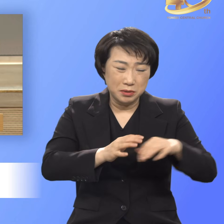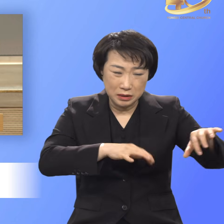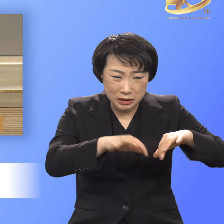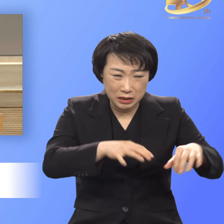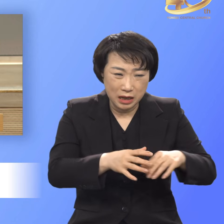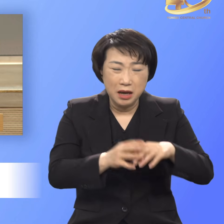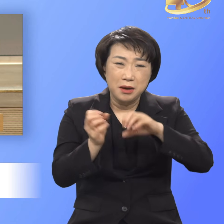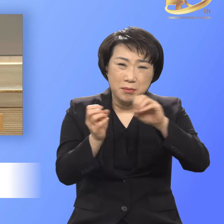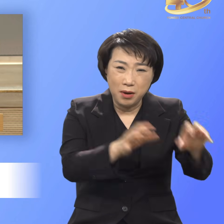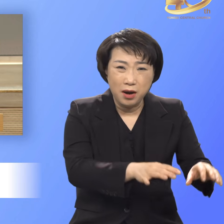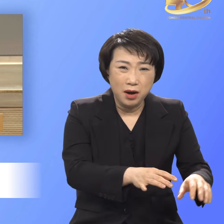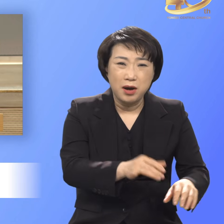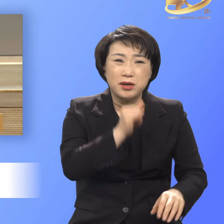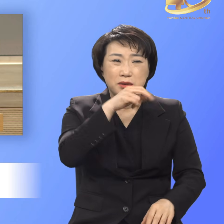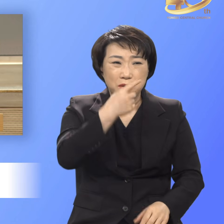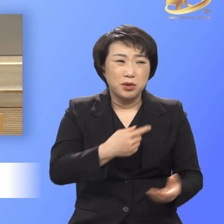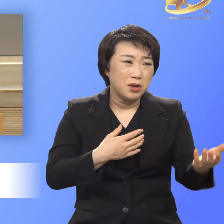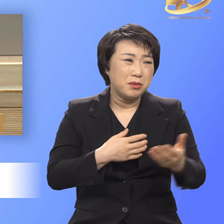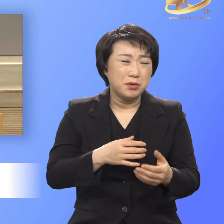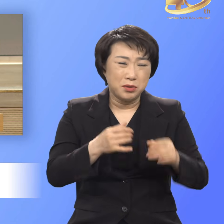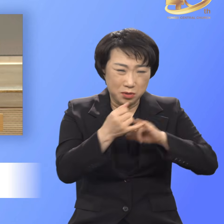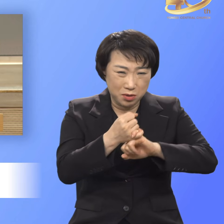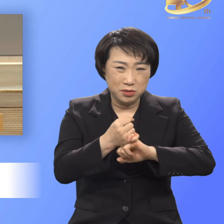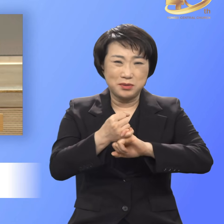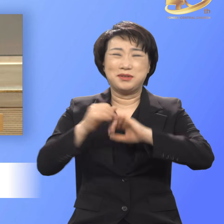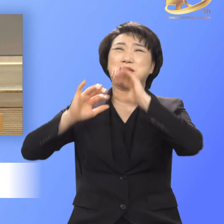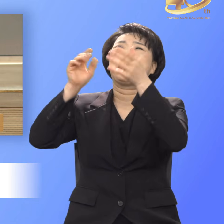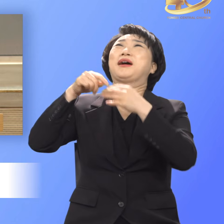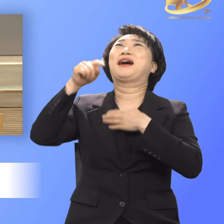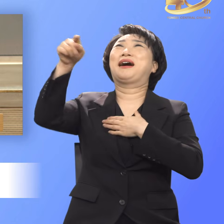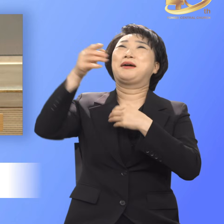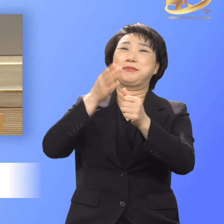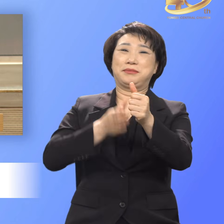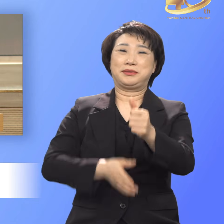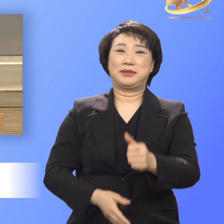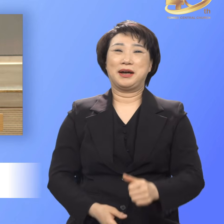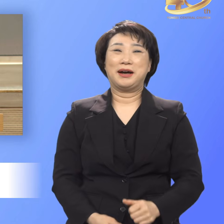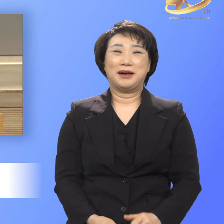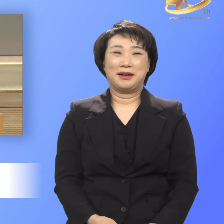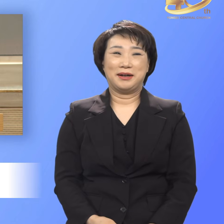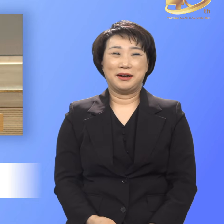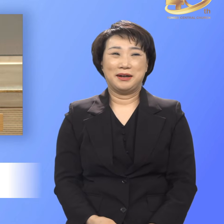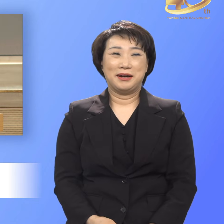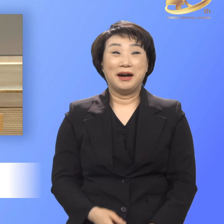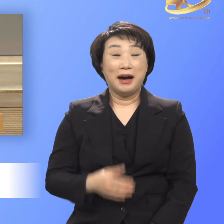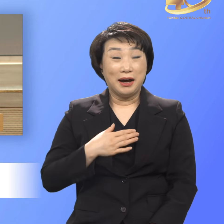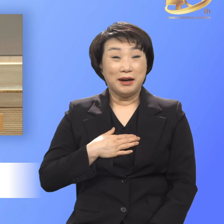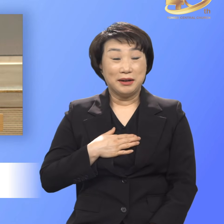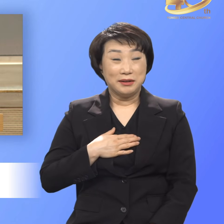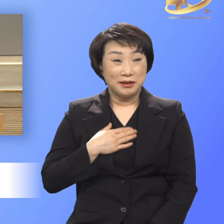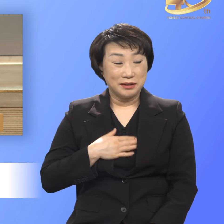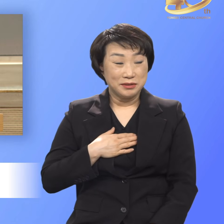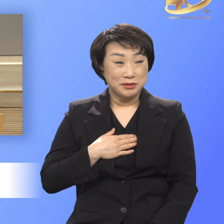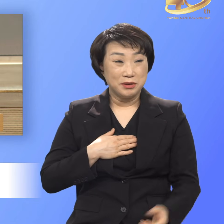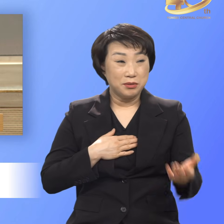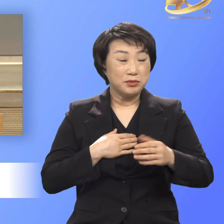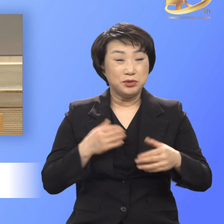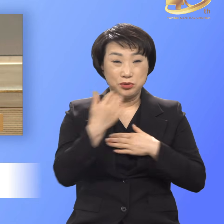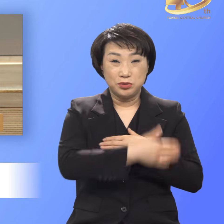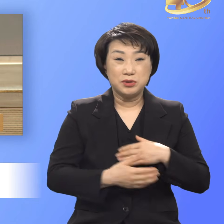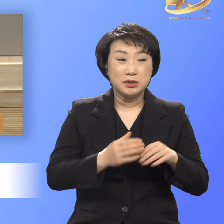길바닥에 내동쟁이 침을 당해도 반드시 천국은 가야 된다. 그건 어느 날가 없어지는 날이